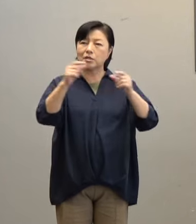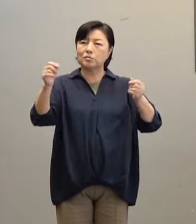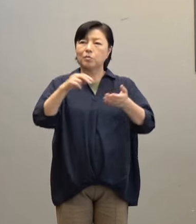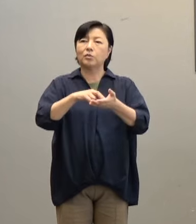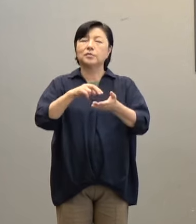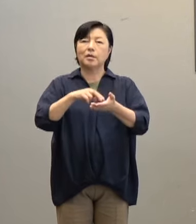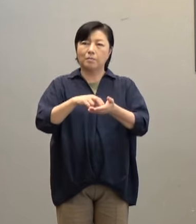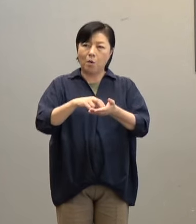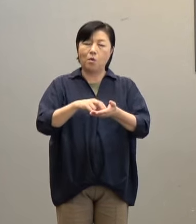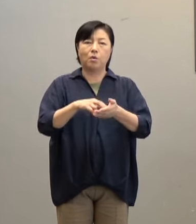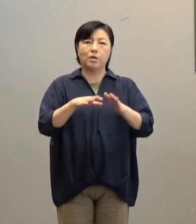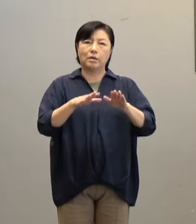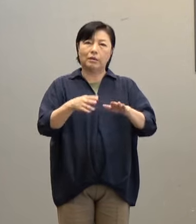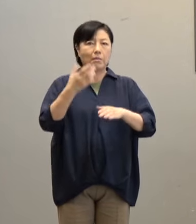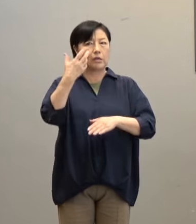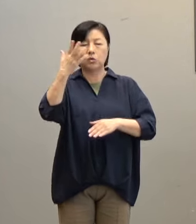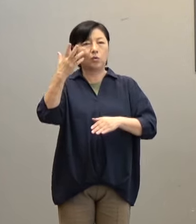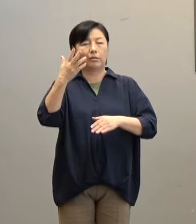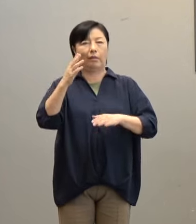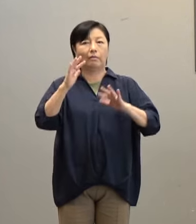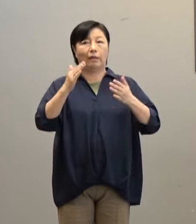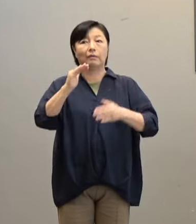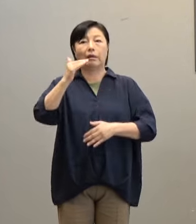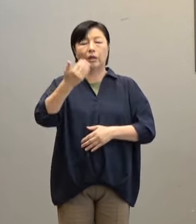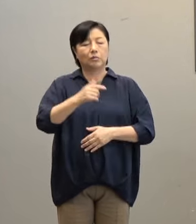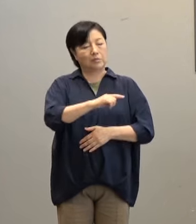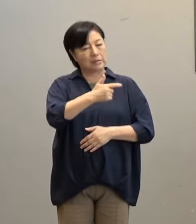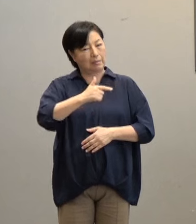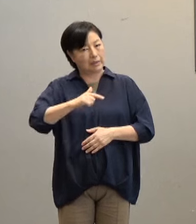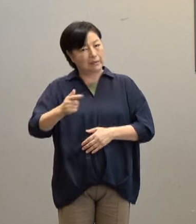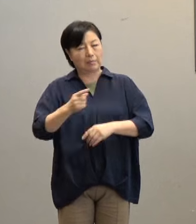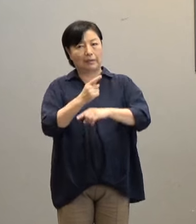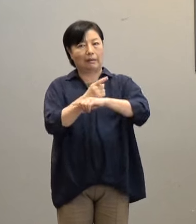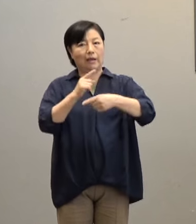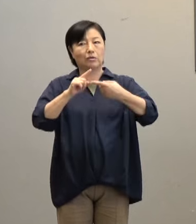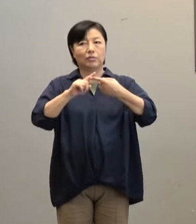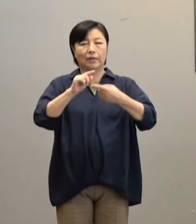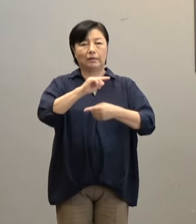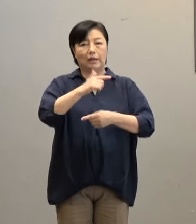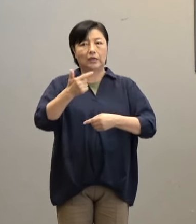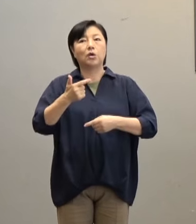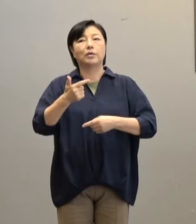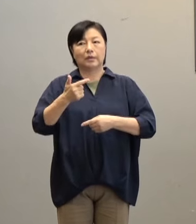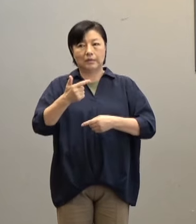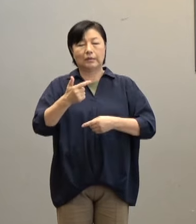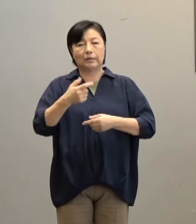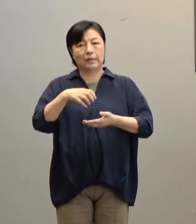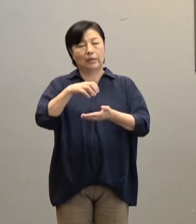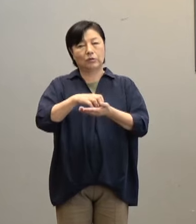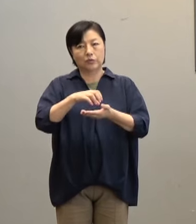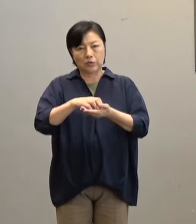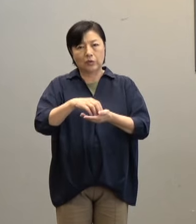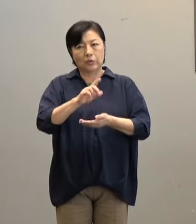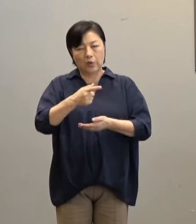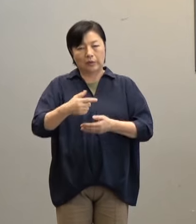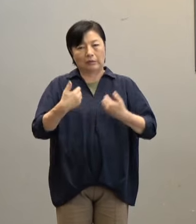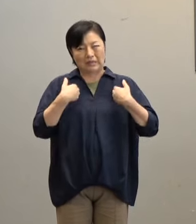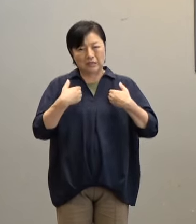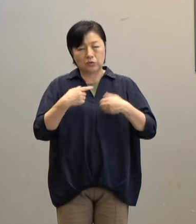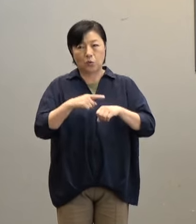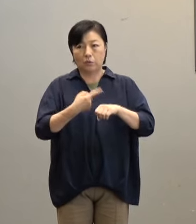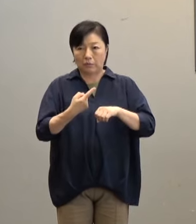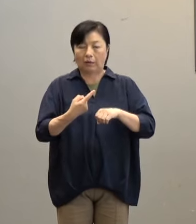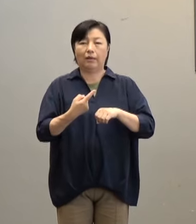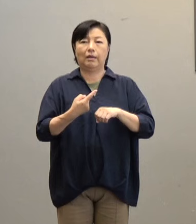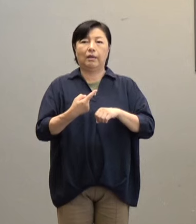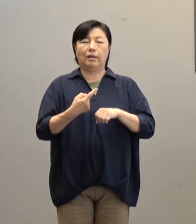ですね、今は想定できませんけれども、まあ、様々なそうした科学的なですね、インシデントに見舞われることというのは十分考えられるわ